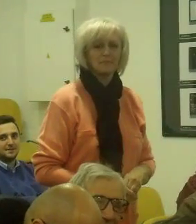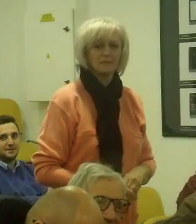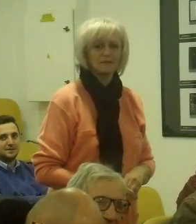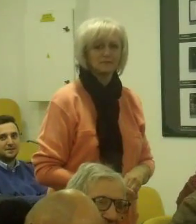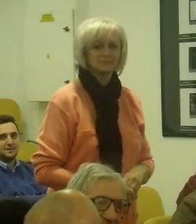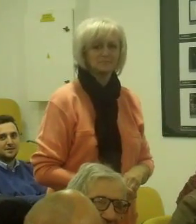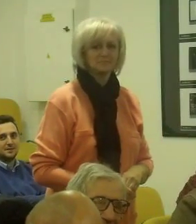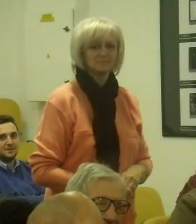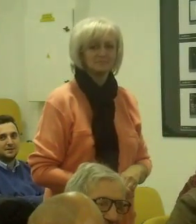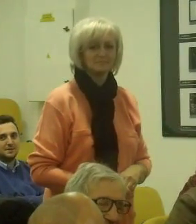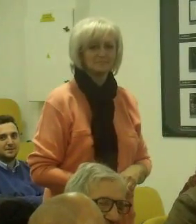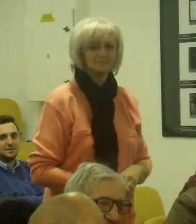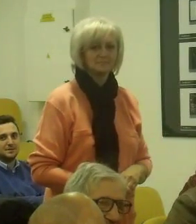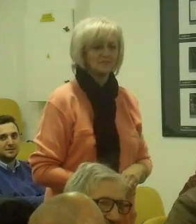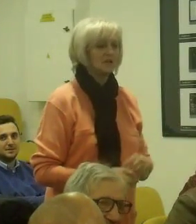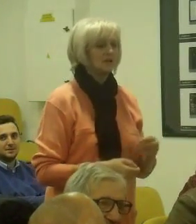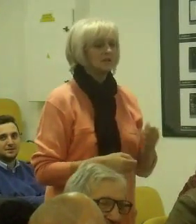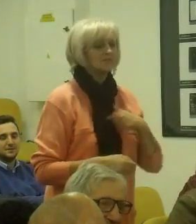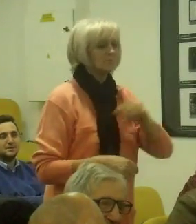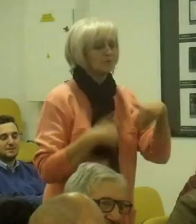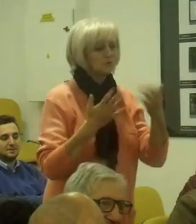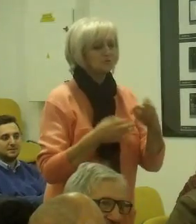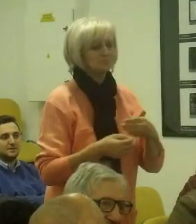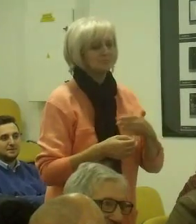da vam ponudim da napravimo kurs znakovnog jezika.